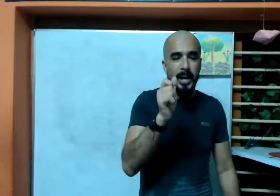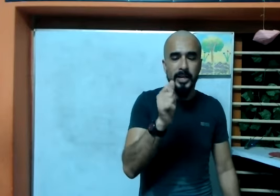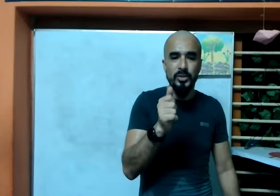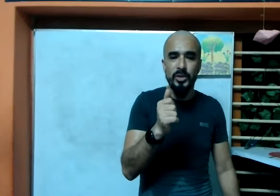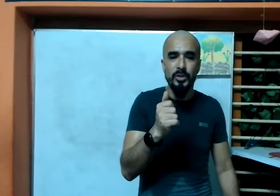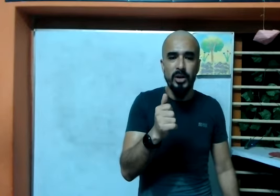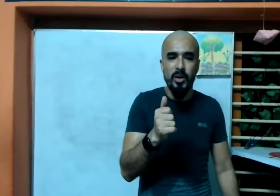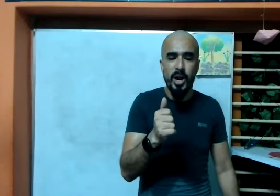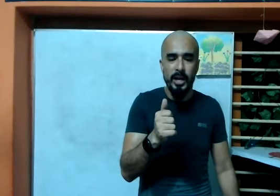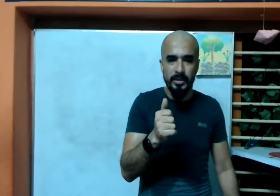পরীক্ষার জন্য